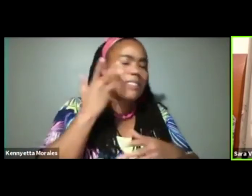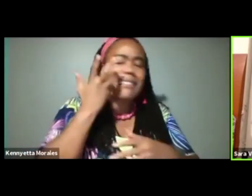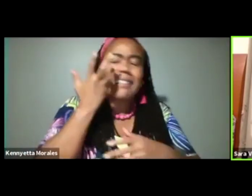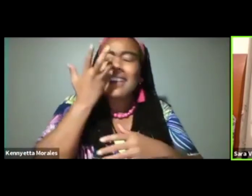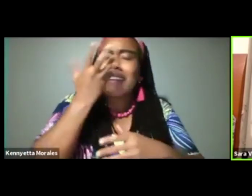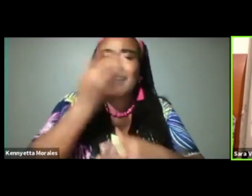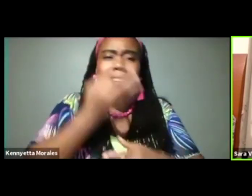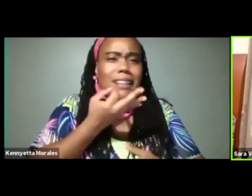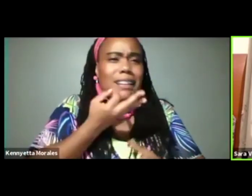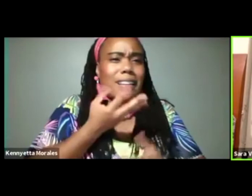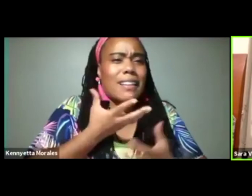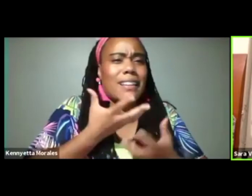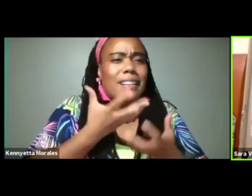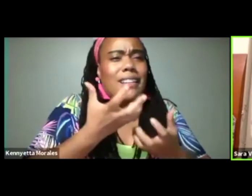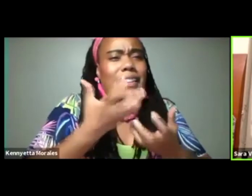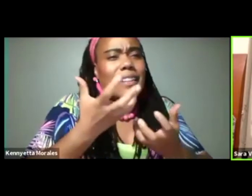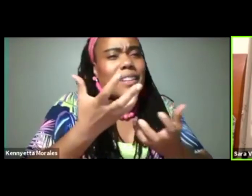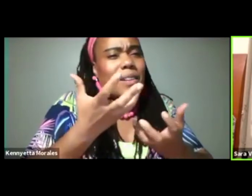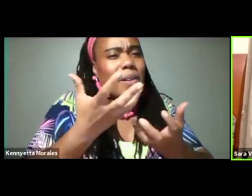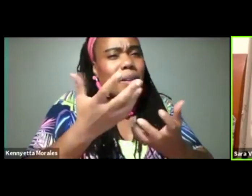ti, toma mi